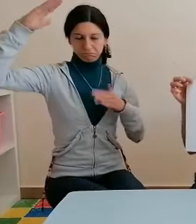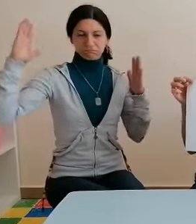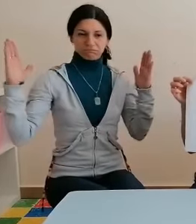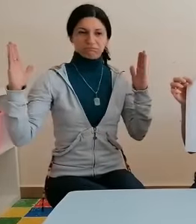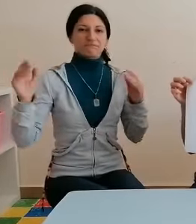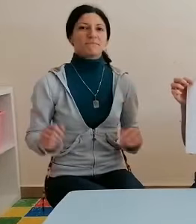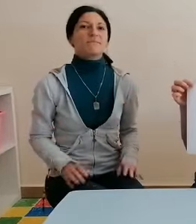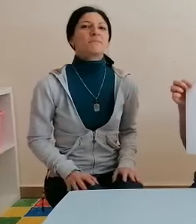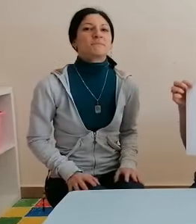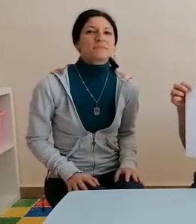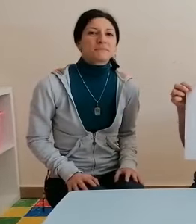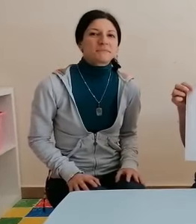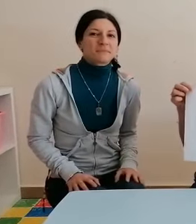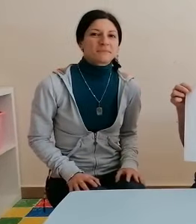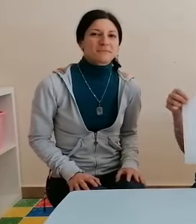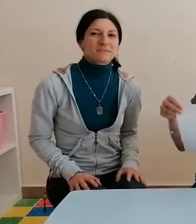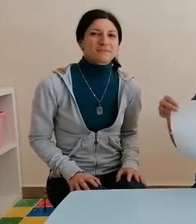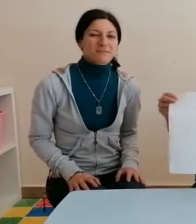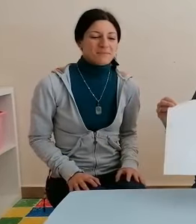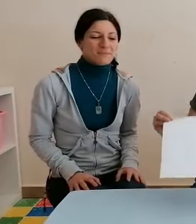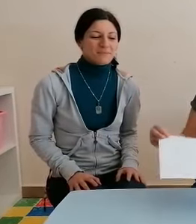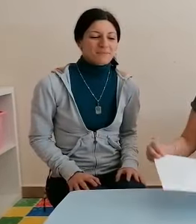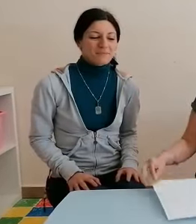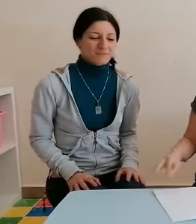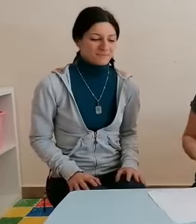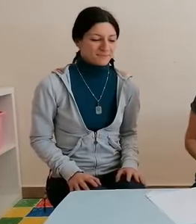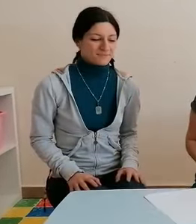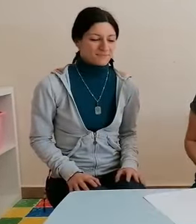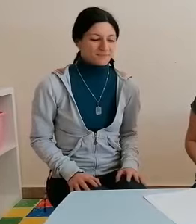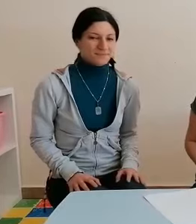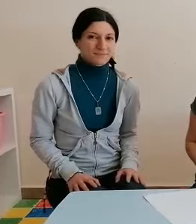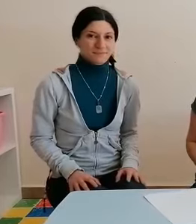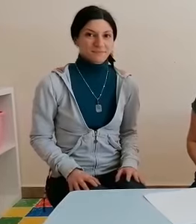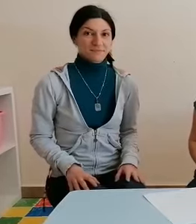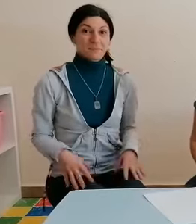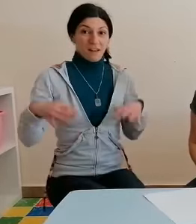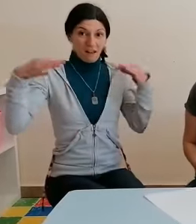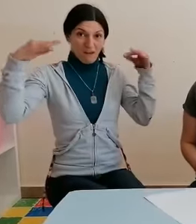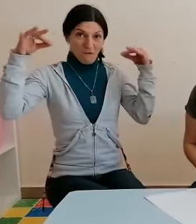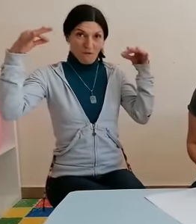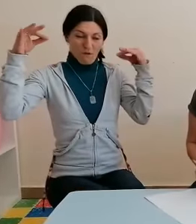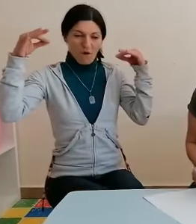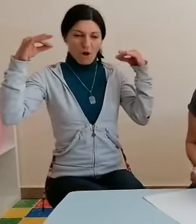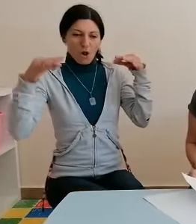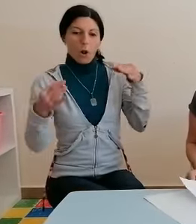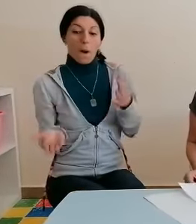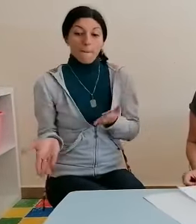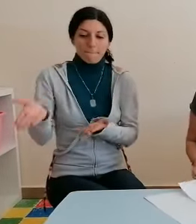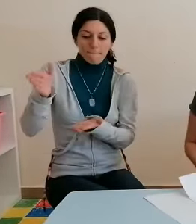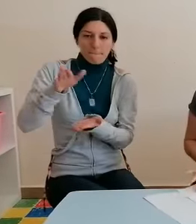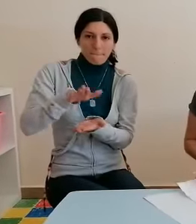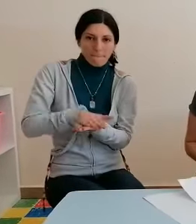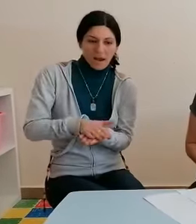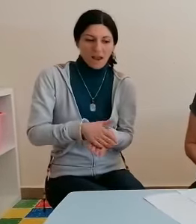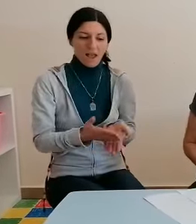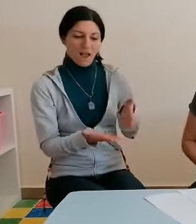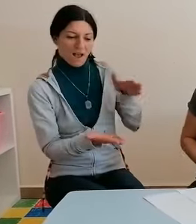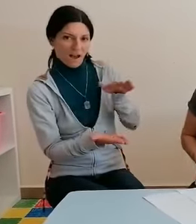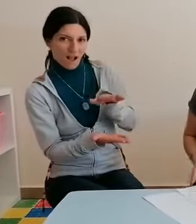bene anche uno più piccolo, il semplice foglio A4. Poi, fatevi aiutare se non riuscite, dividete